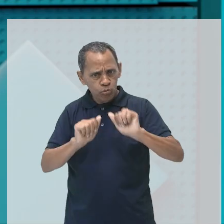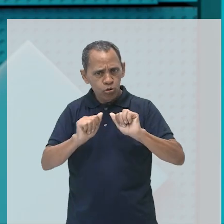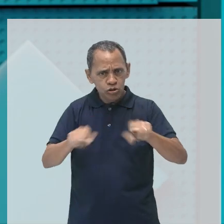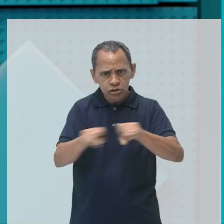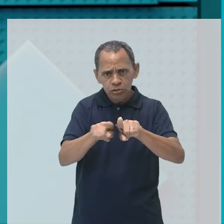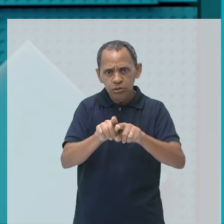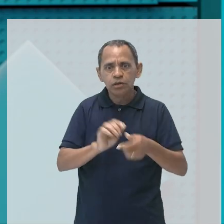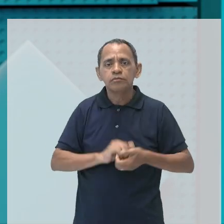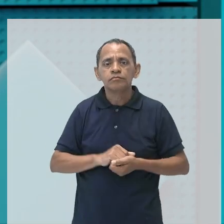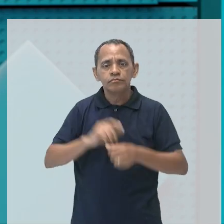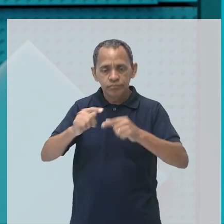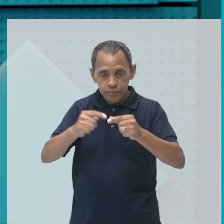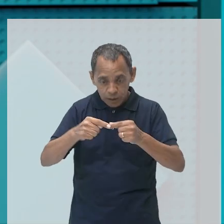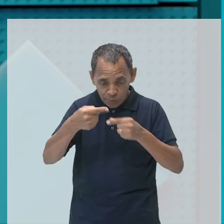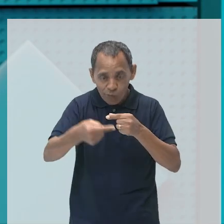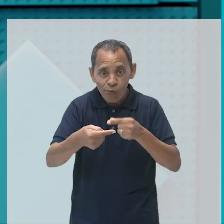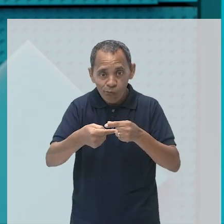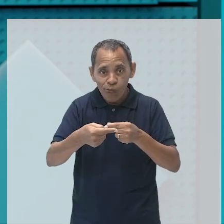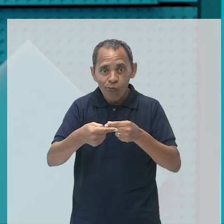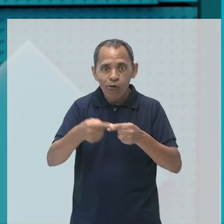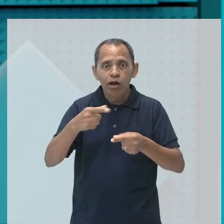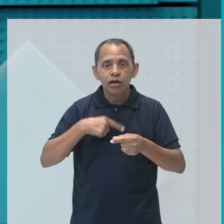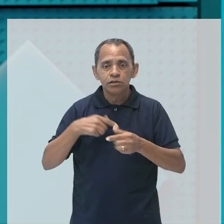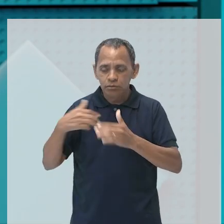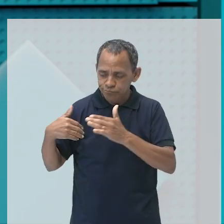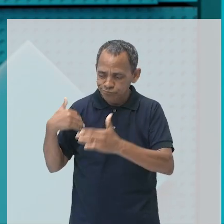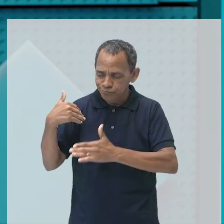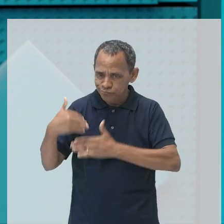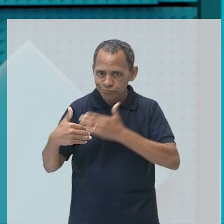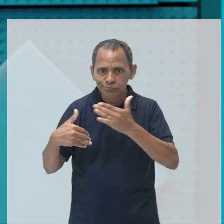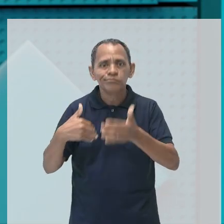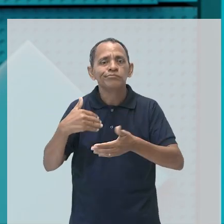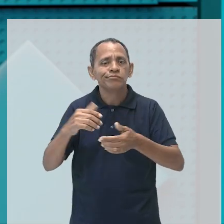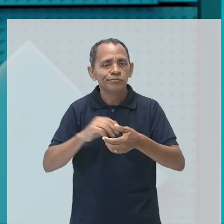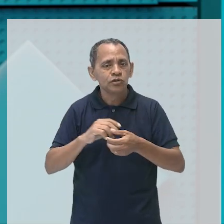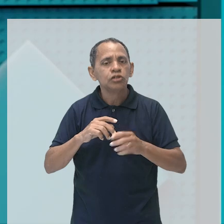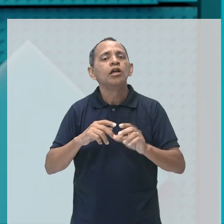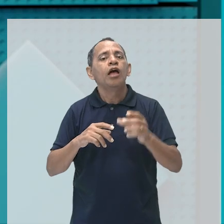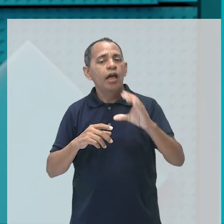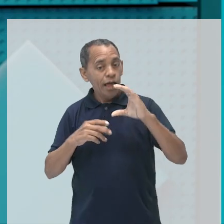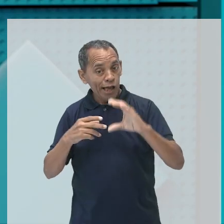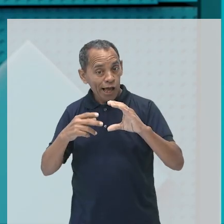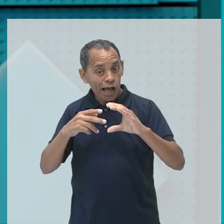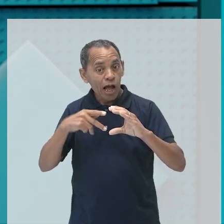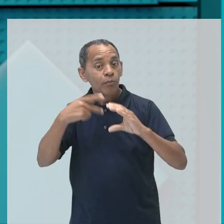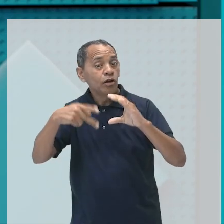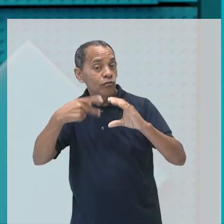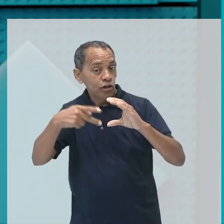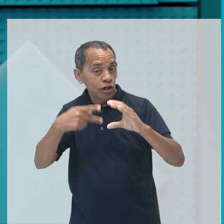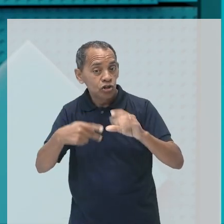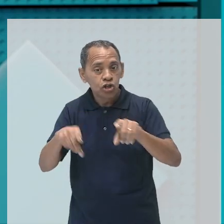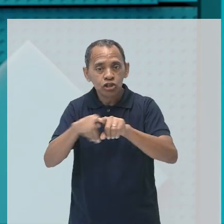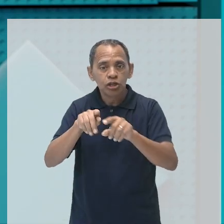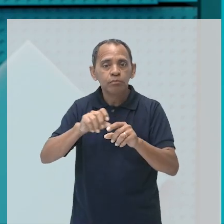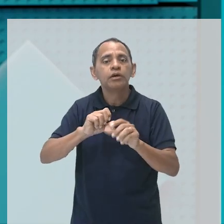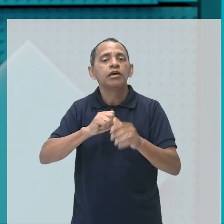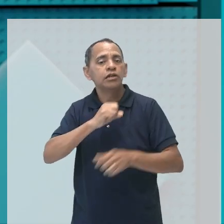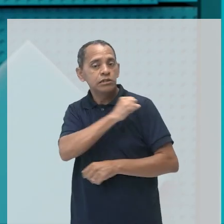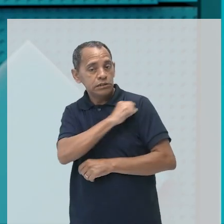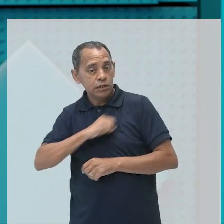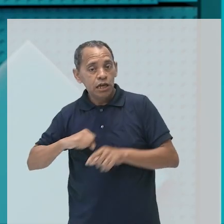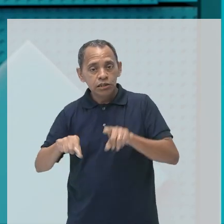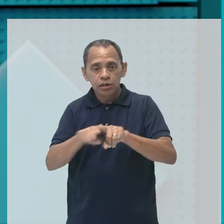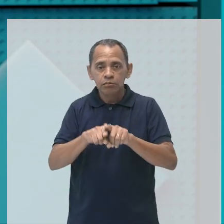o projeto de lei passa pelas comissões da Câmara e do Senado. Uma vez aprovada por essas comissões, elas emitem